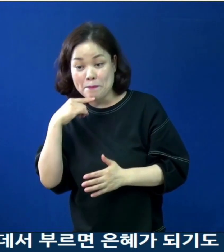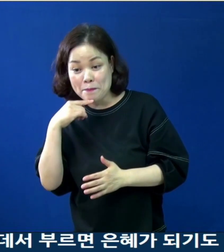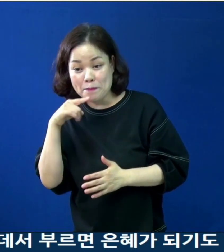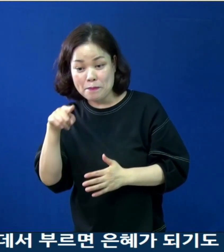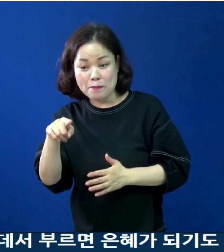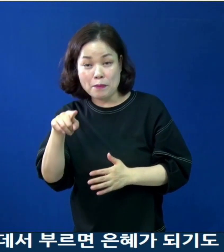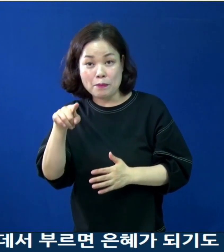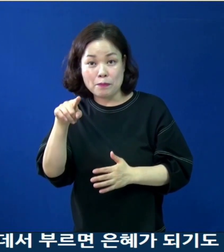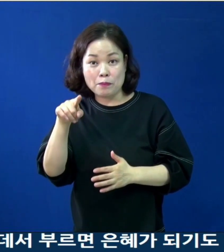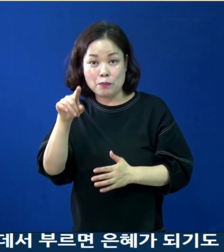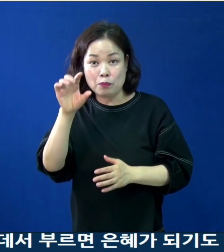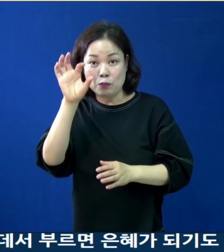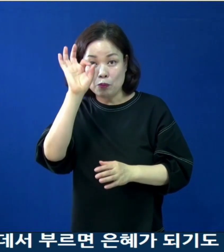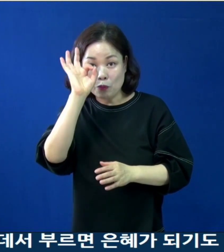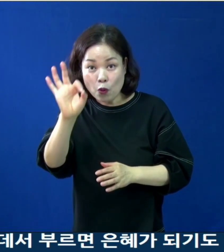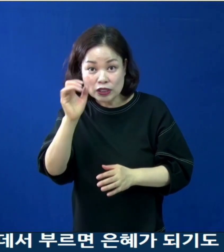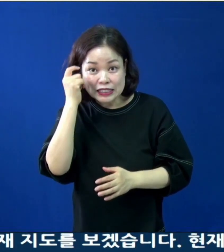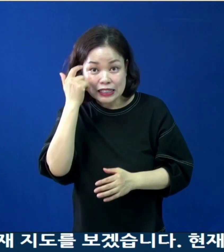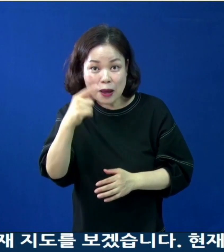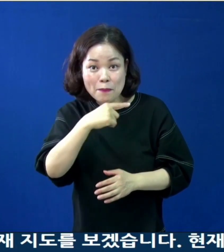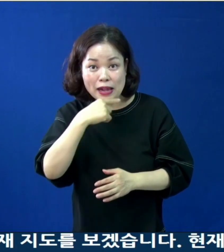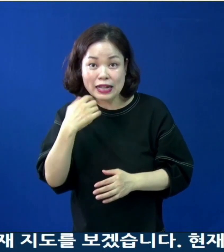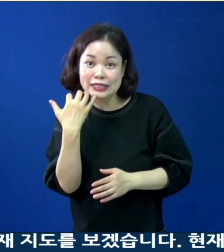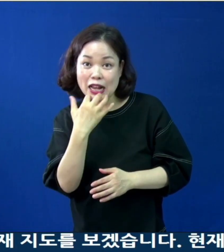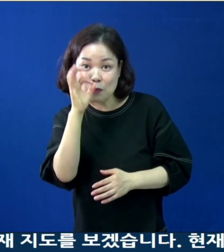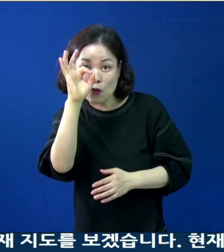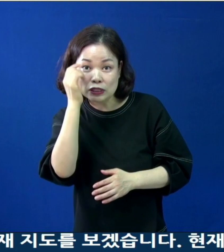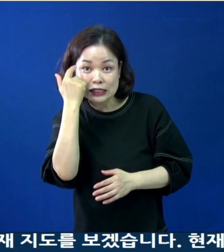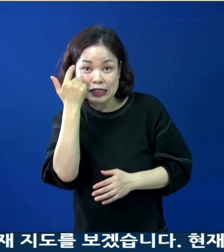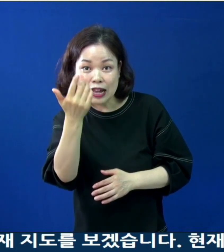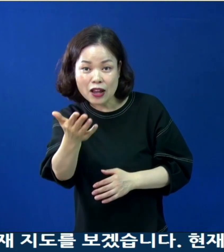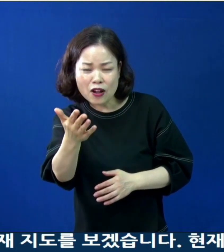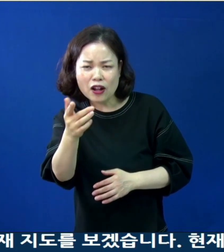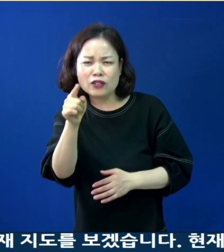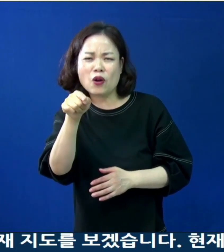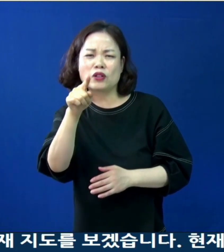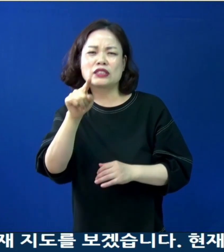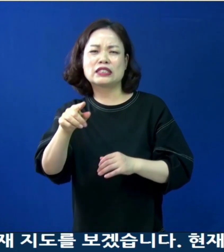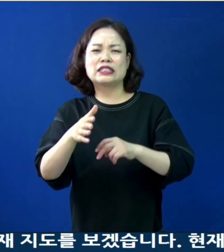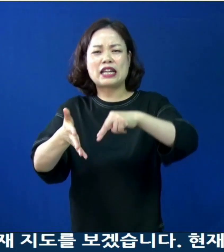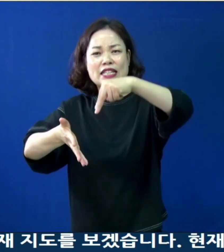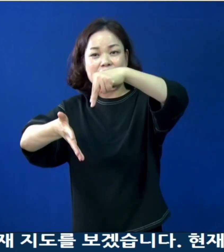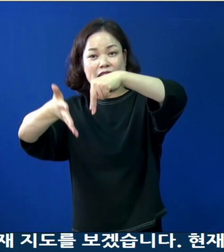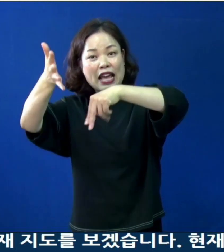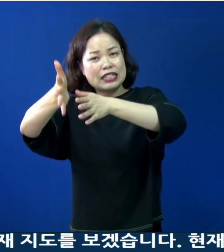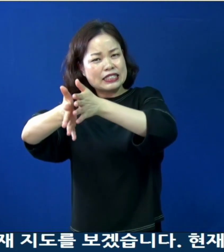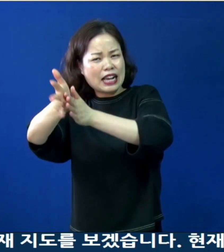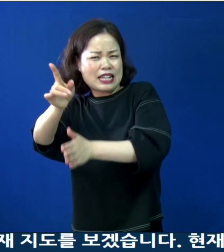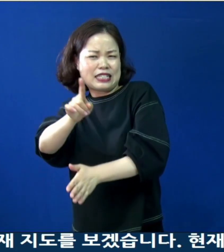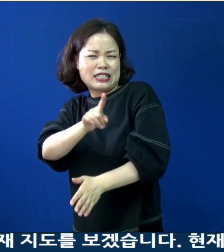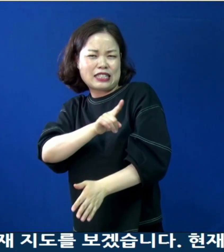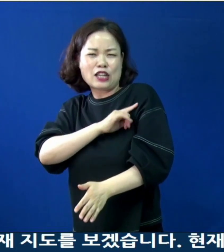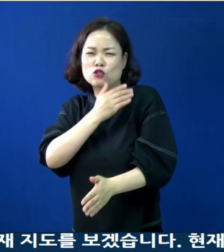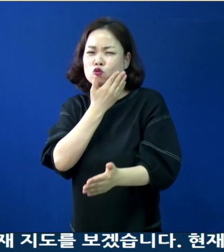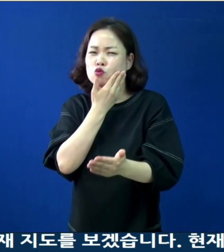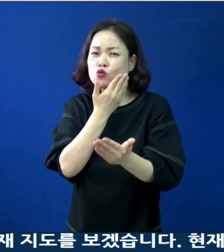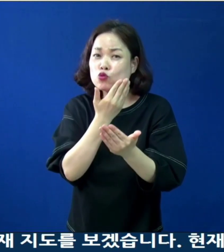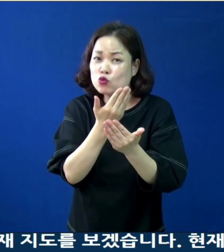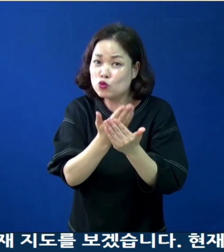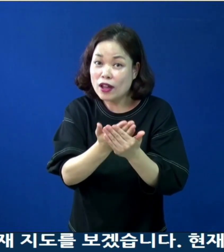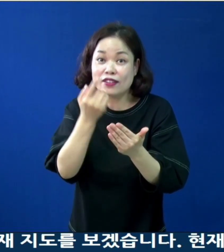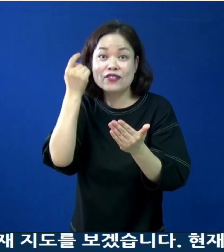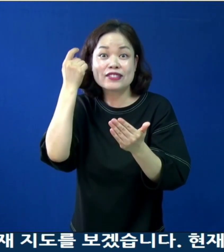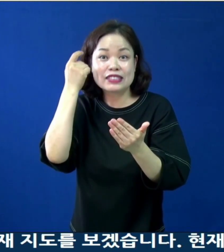딱 찍힌 점 보이시나요? 거기에 제가 데살로니가에서 가장 중요하다고